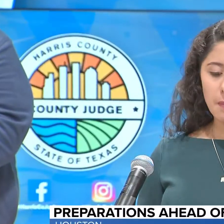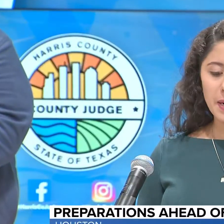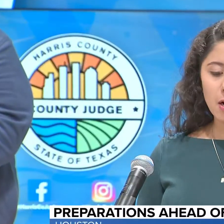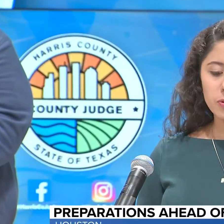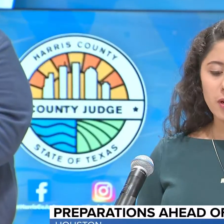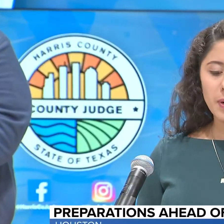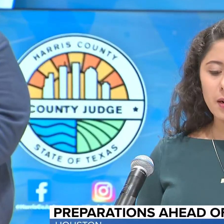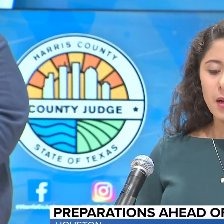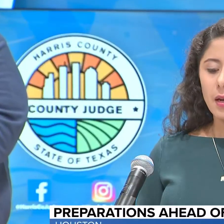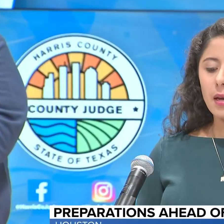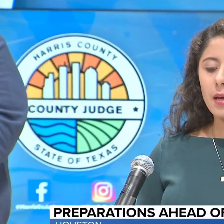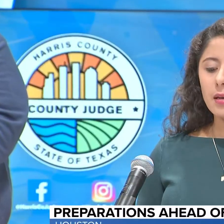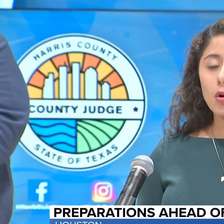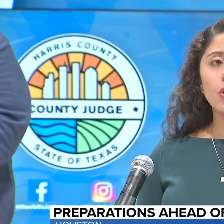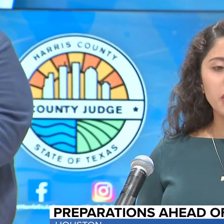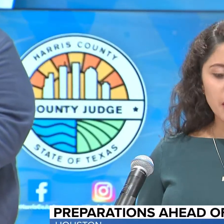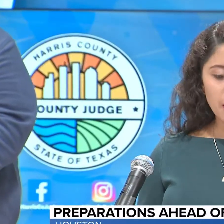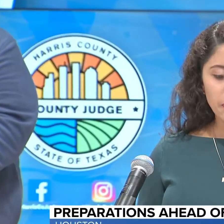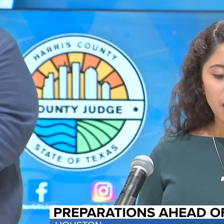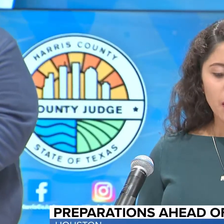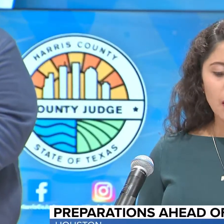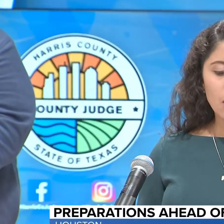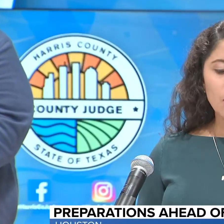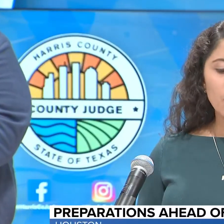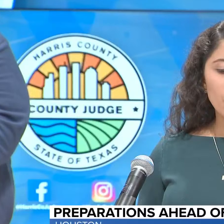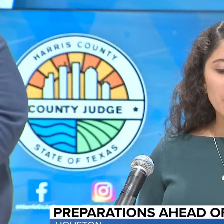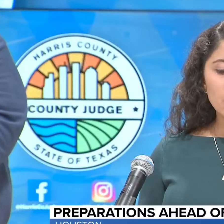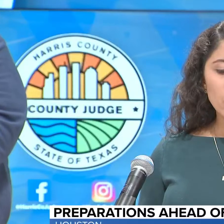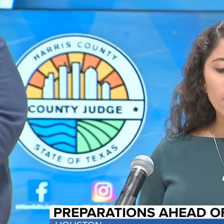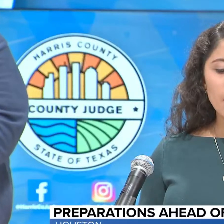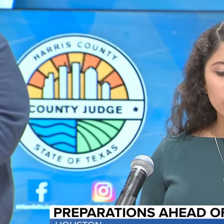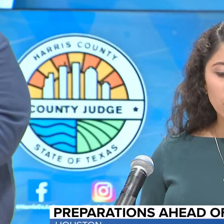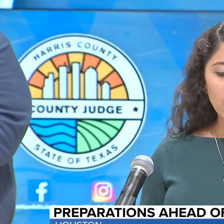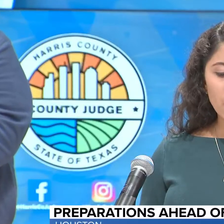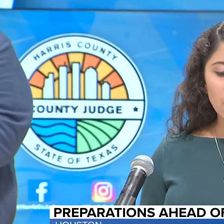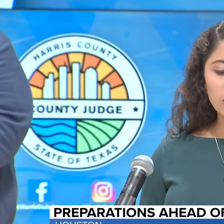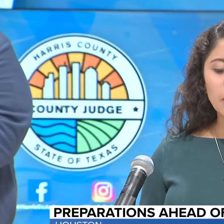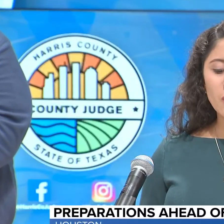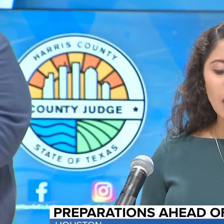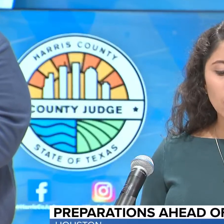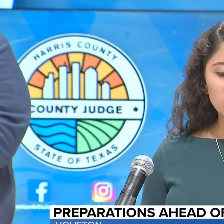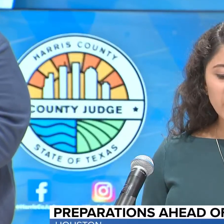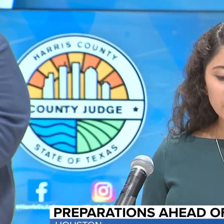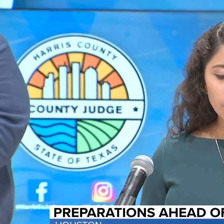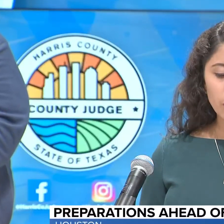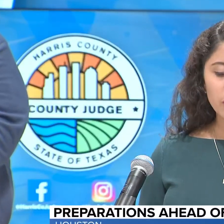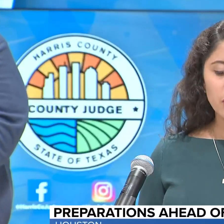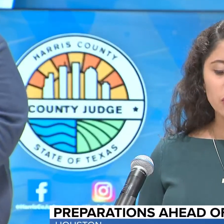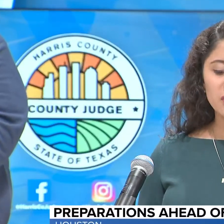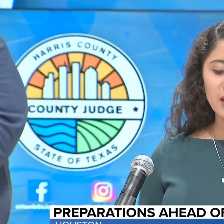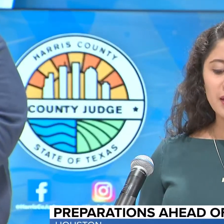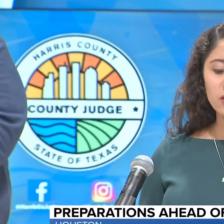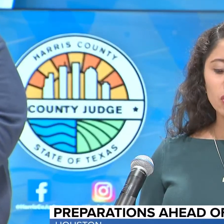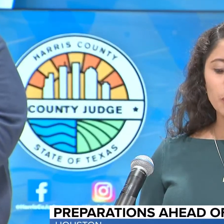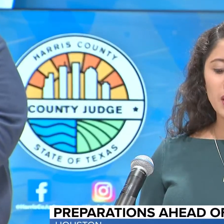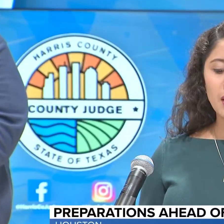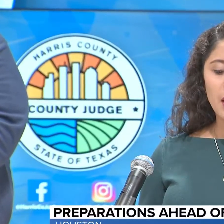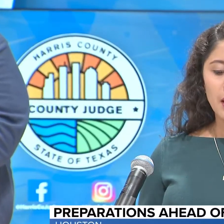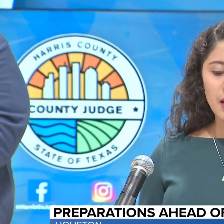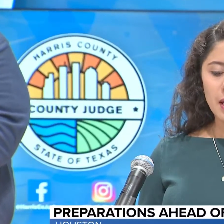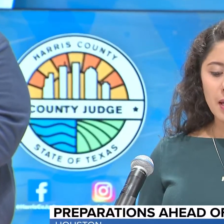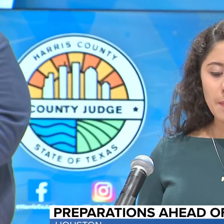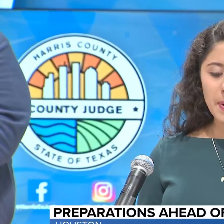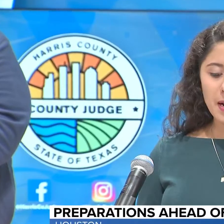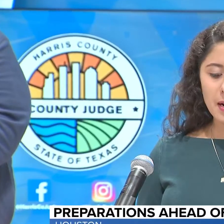jueves para observar y coordinar. Como he dicho, hablamos con ERCOT, hemos hablado con CenterPoint, ellos estarán listos